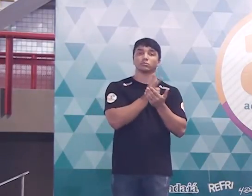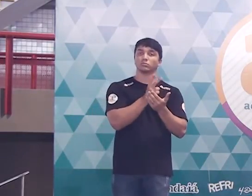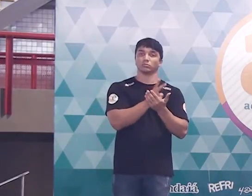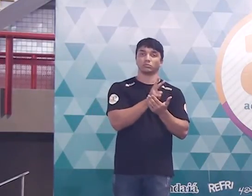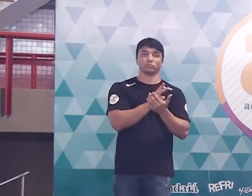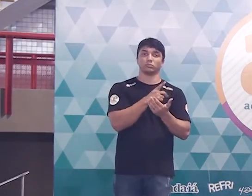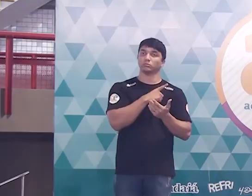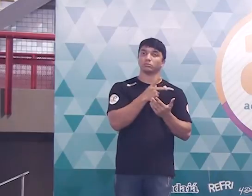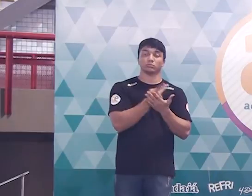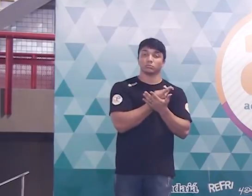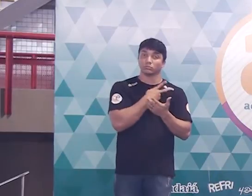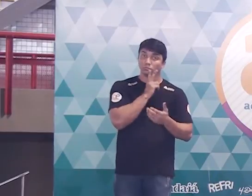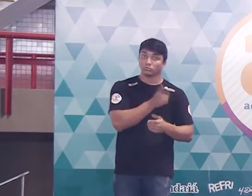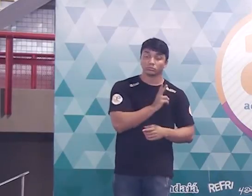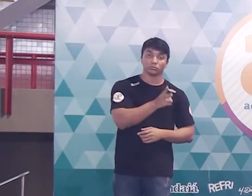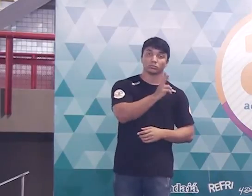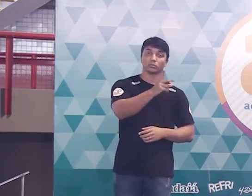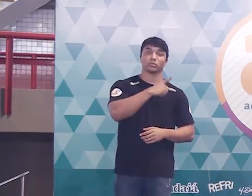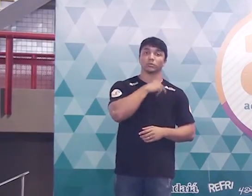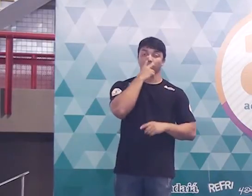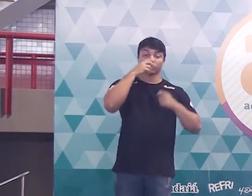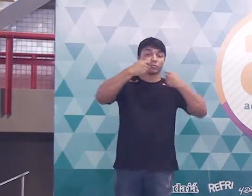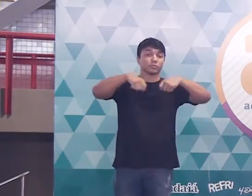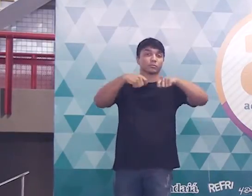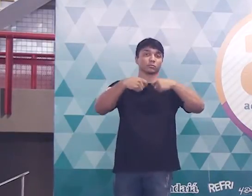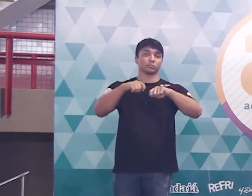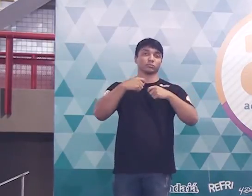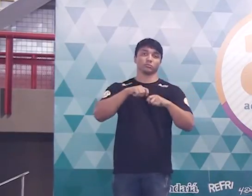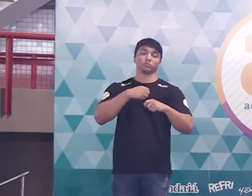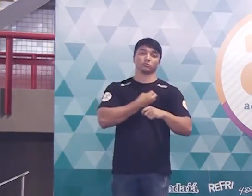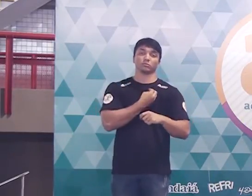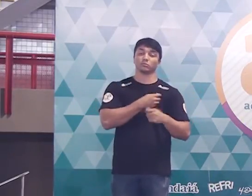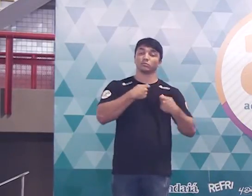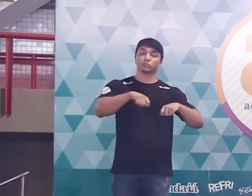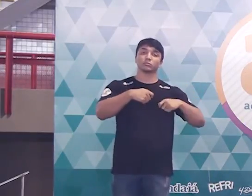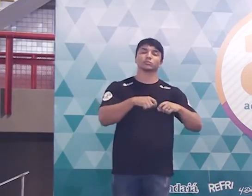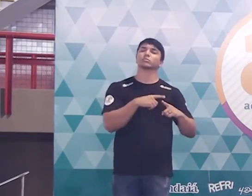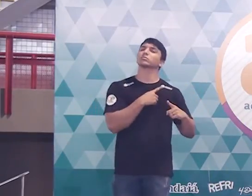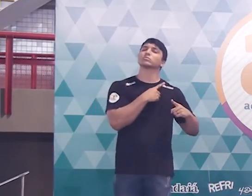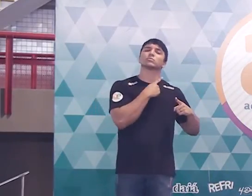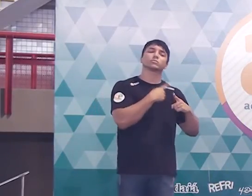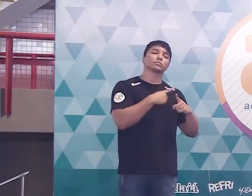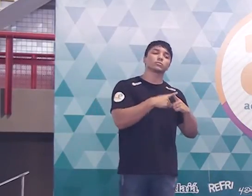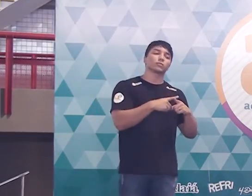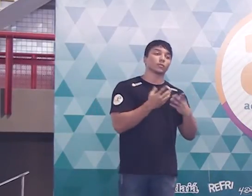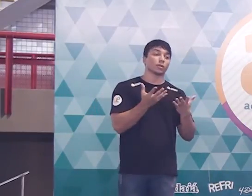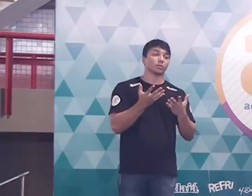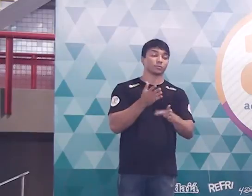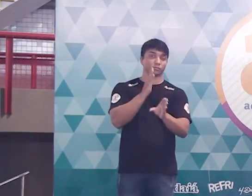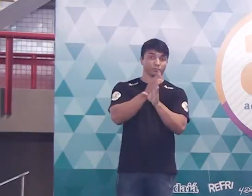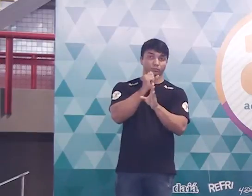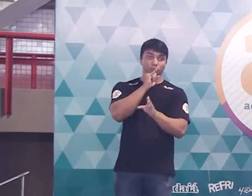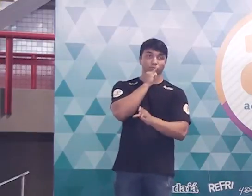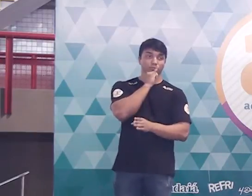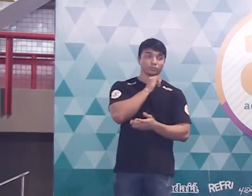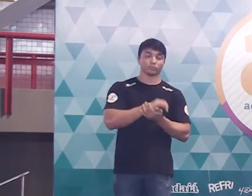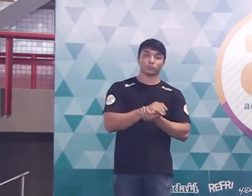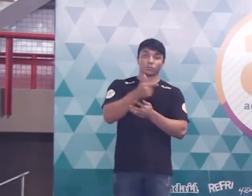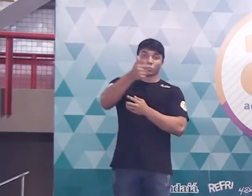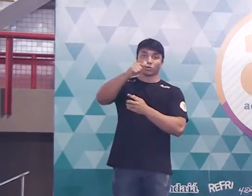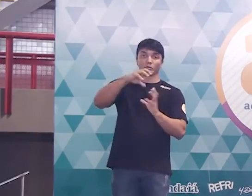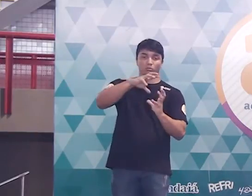existiu. Aliás, ele é um efeito que tem que existir. Aí você diz, por quê? Porque se não